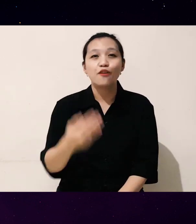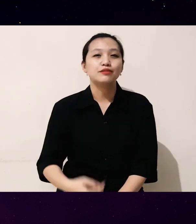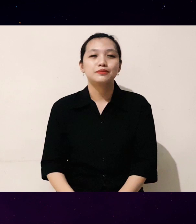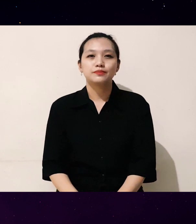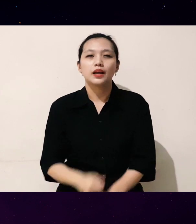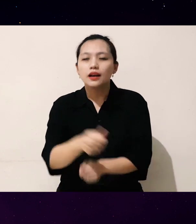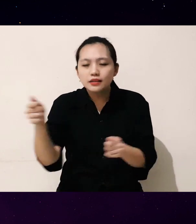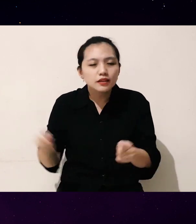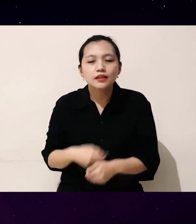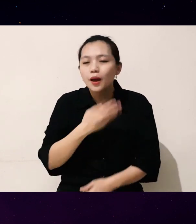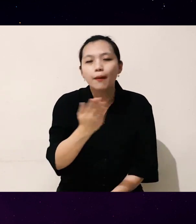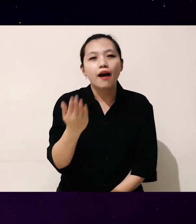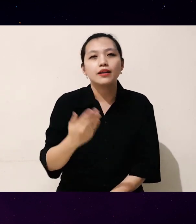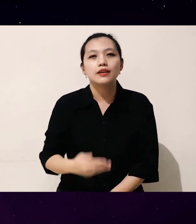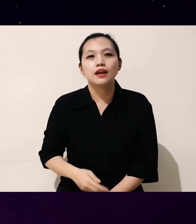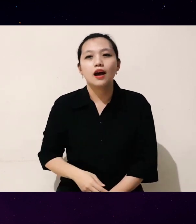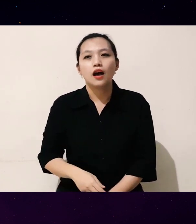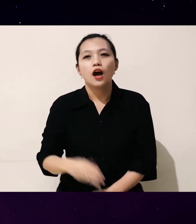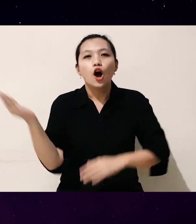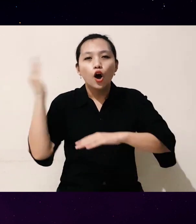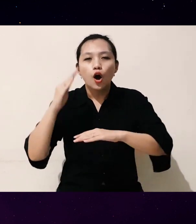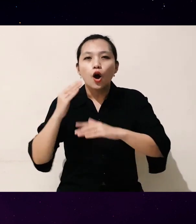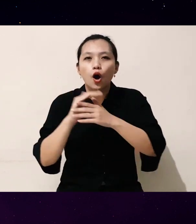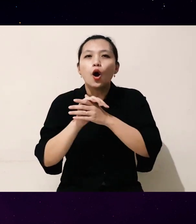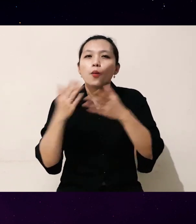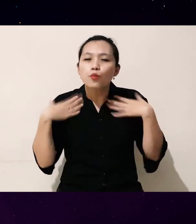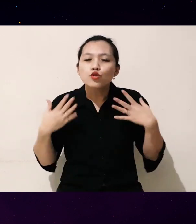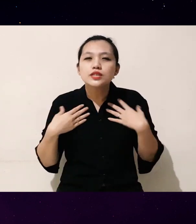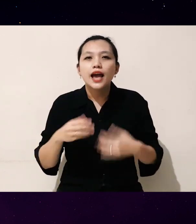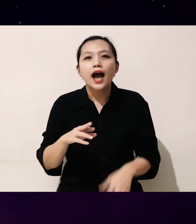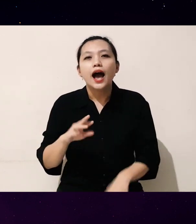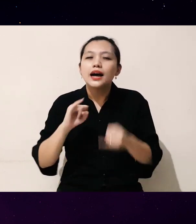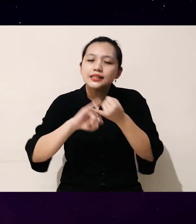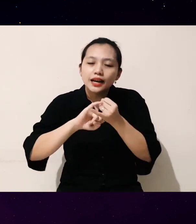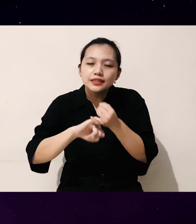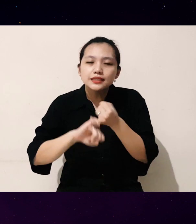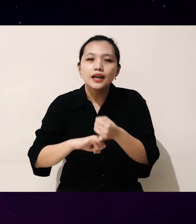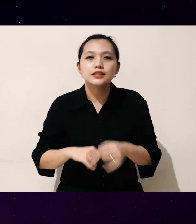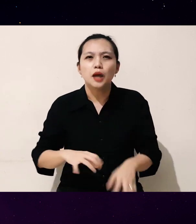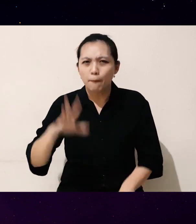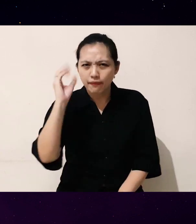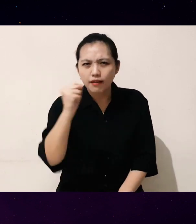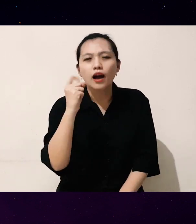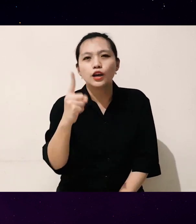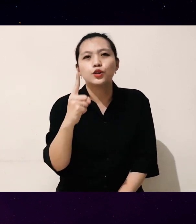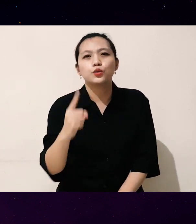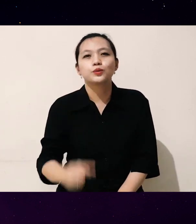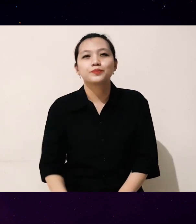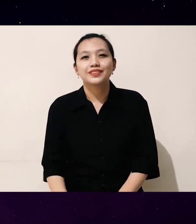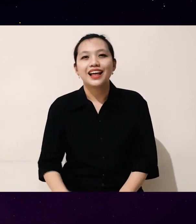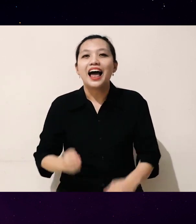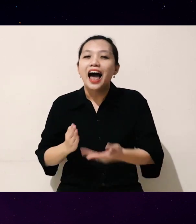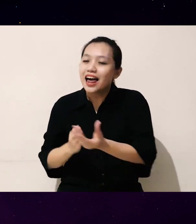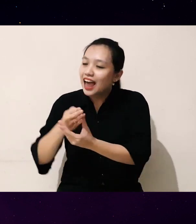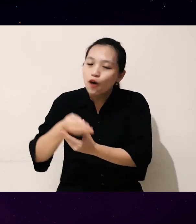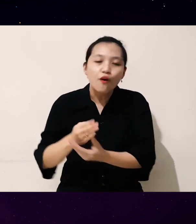secara personal akan datang menyelamatkan engkau. Setiap Anda hari ini, Anda mempunyai janji-janji yang Anda dapat